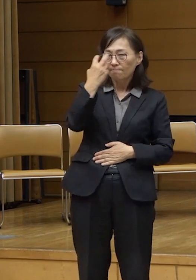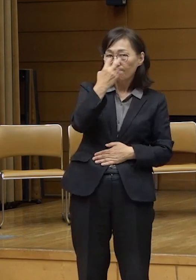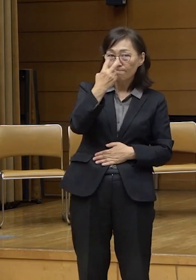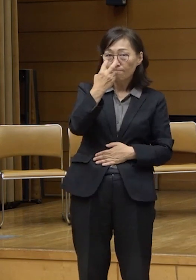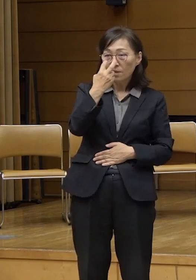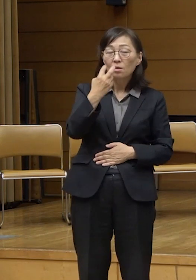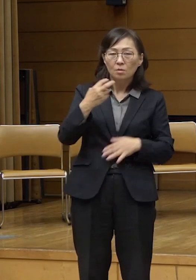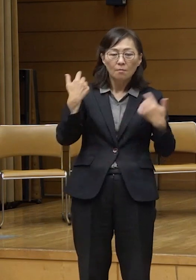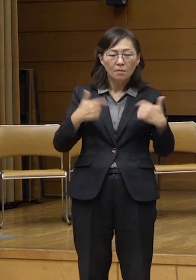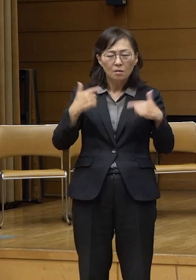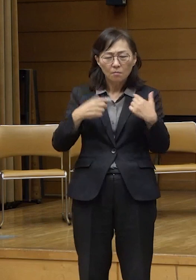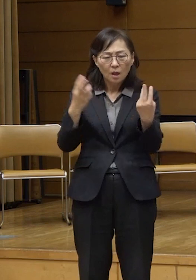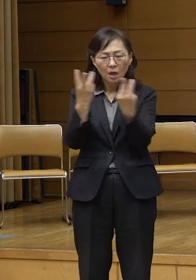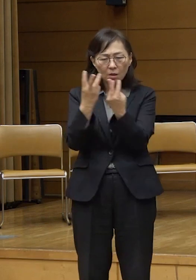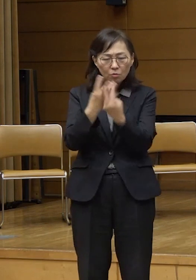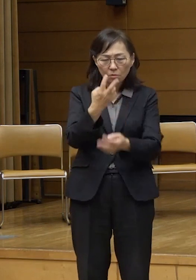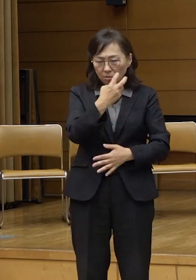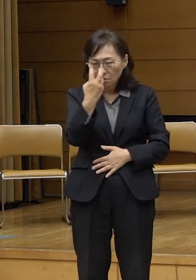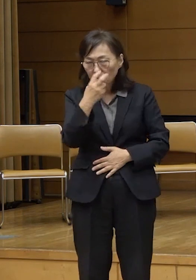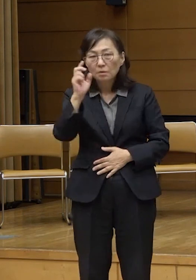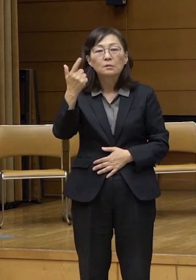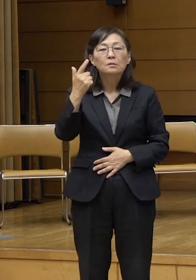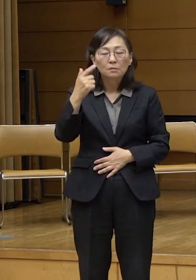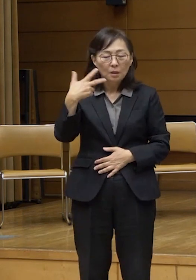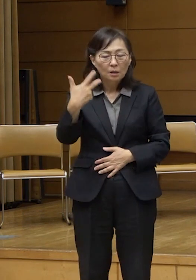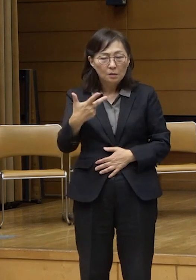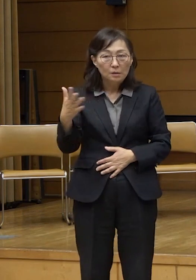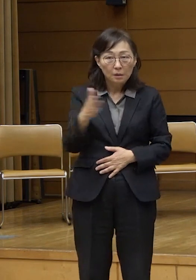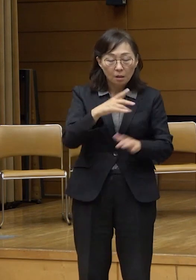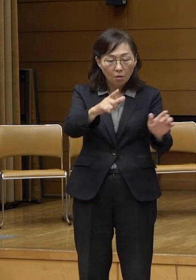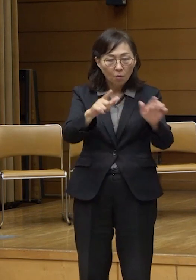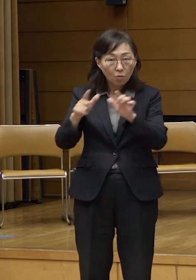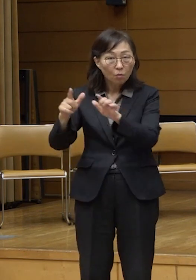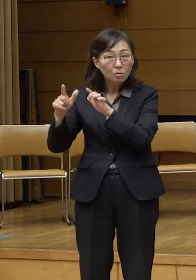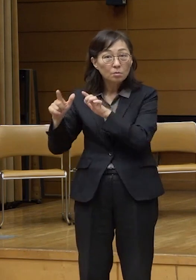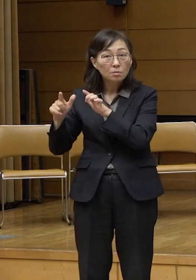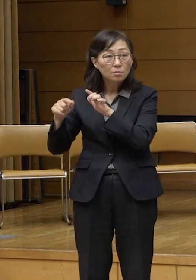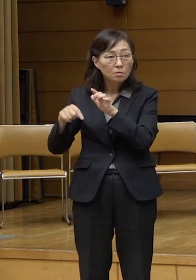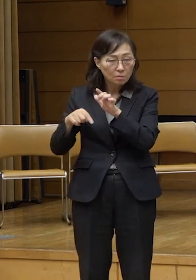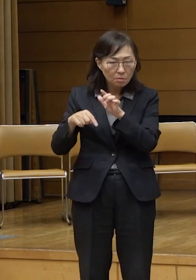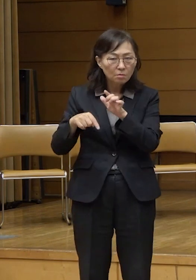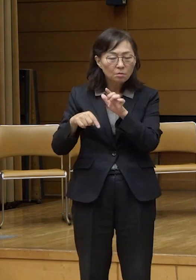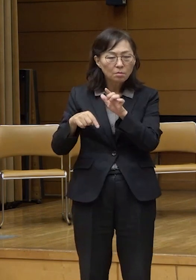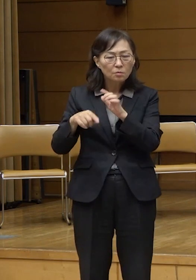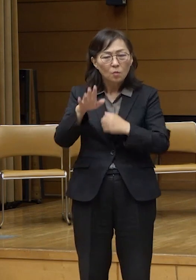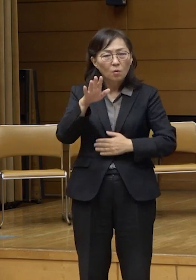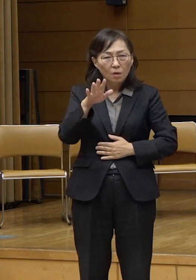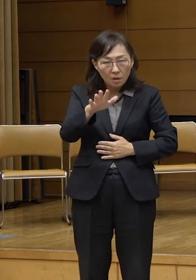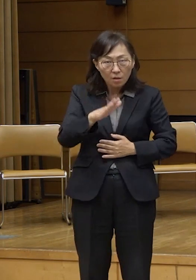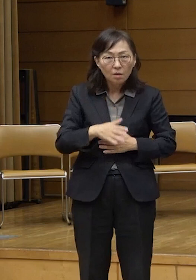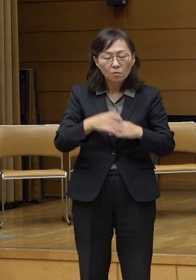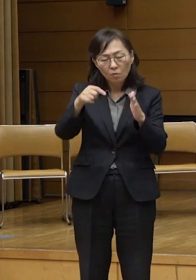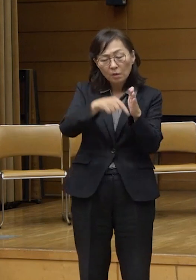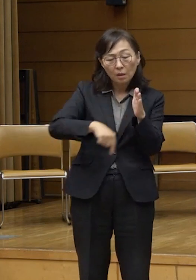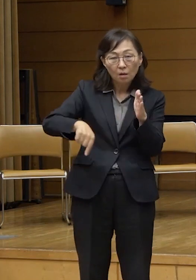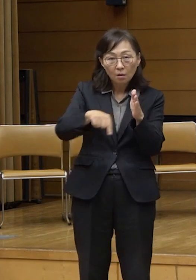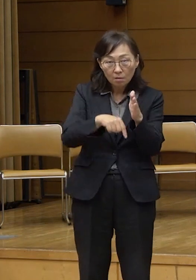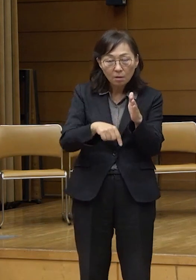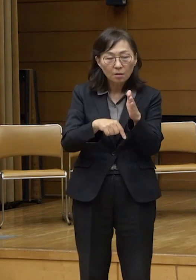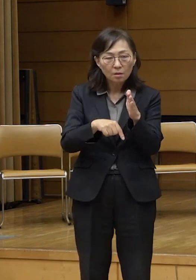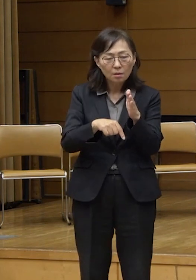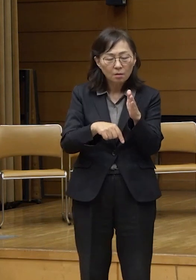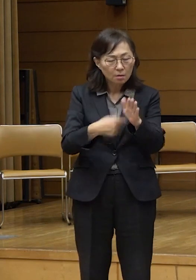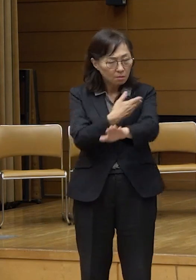毎日私たちは市の方法として定点で3倍ぐらいの先生から教えていただきたいんですけど、その中でもずっとこう上が